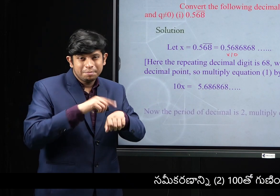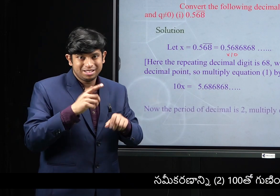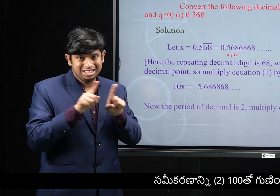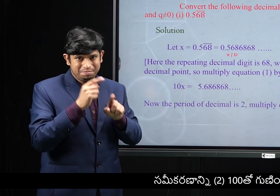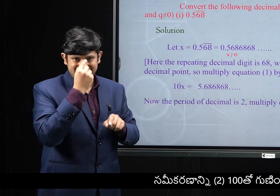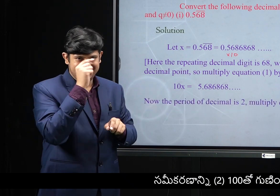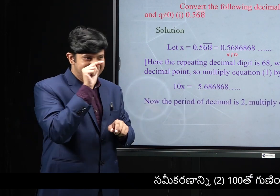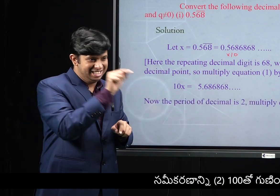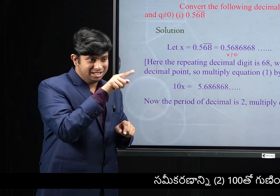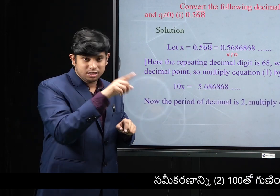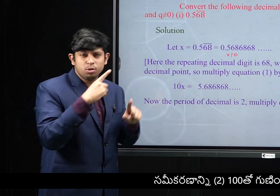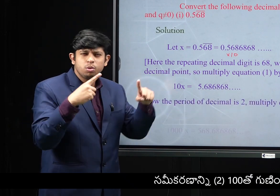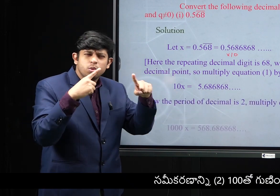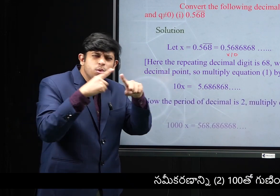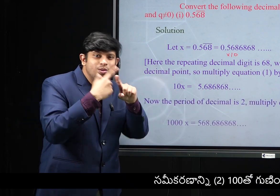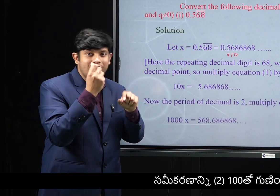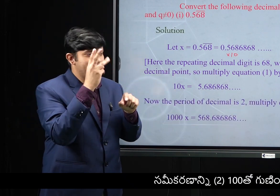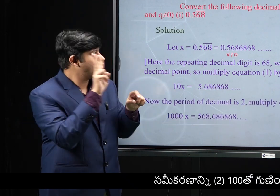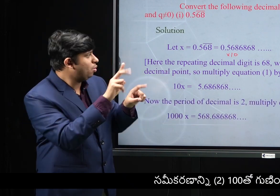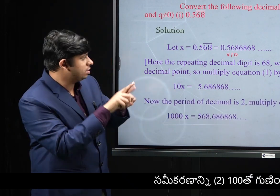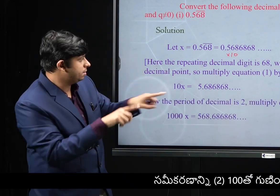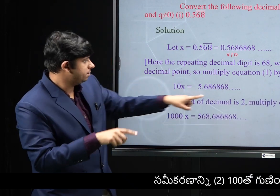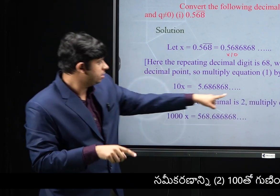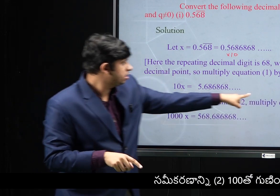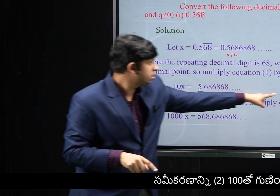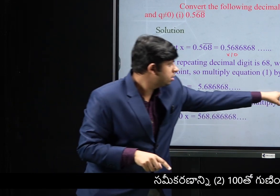సమీకరణాన్ని 2 100తో గుణించండి.